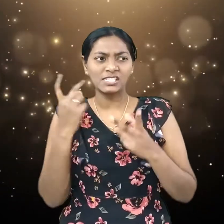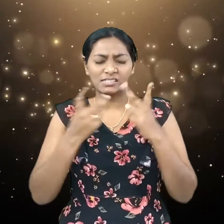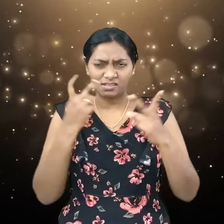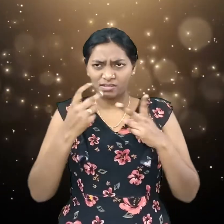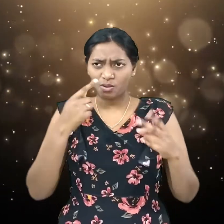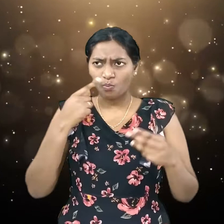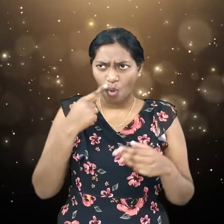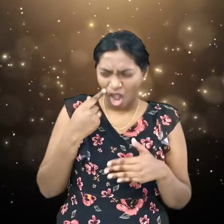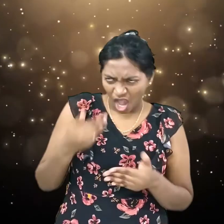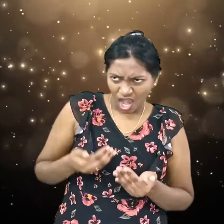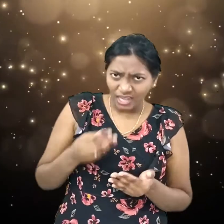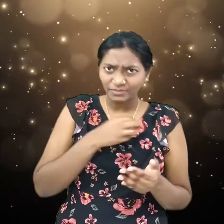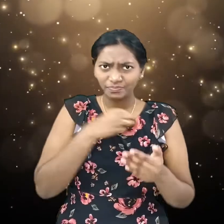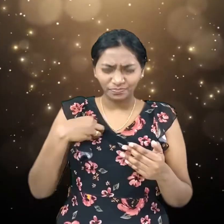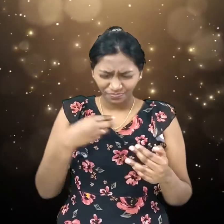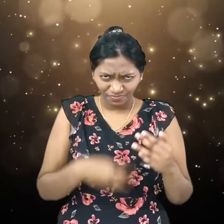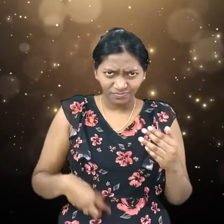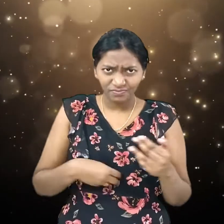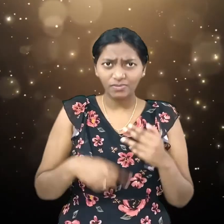होगा वो अभी भी क्या है, गुप्त।